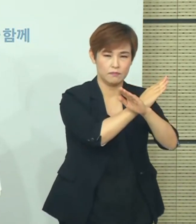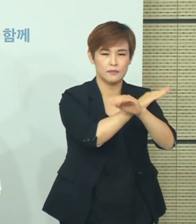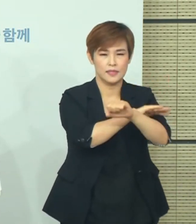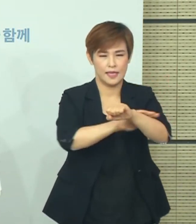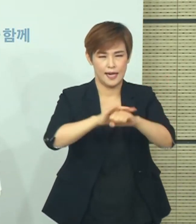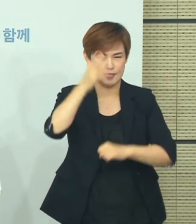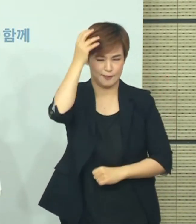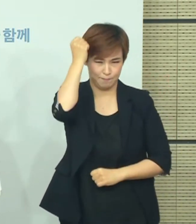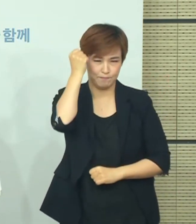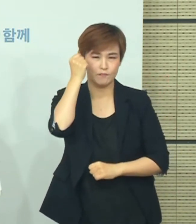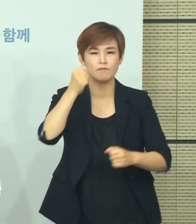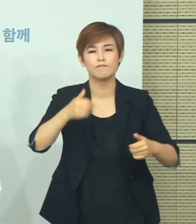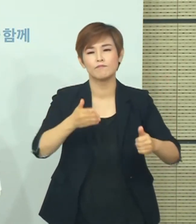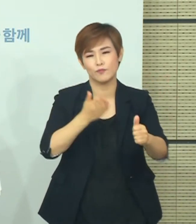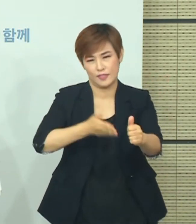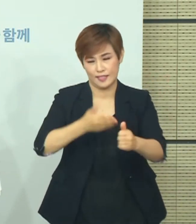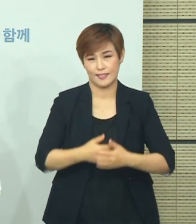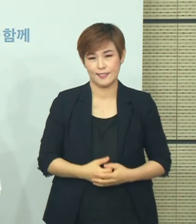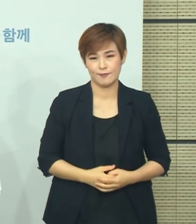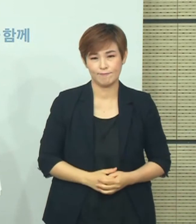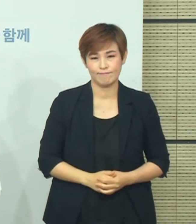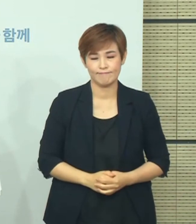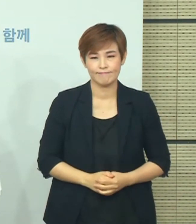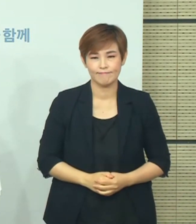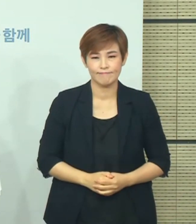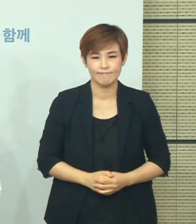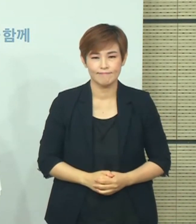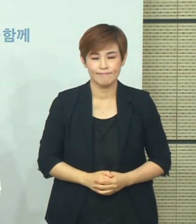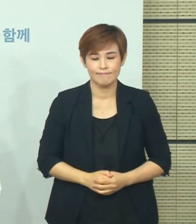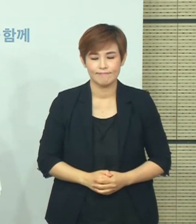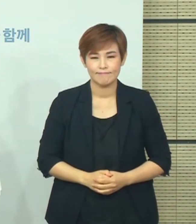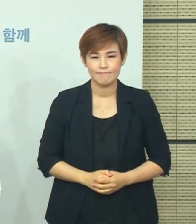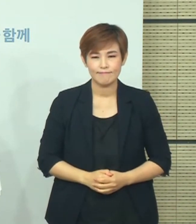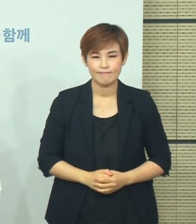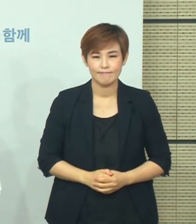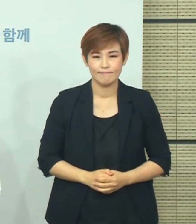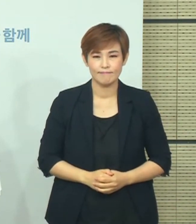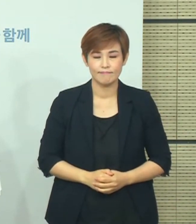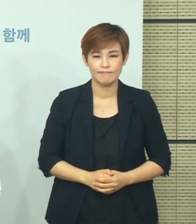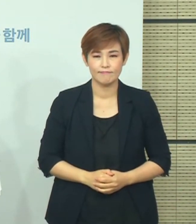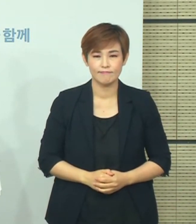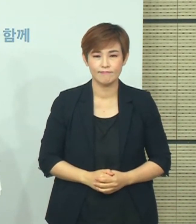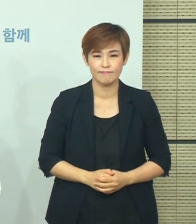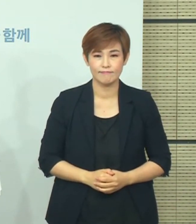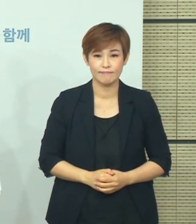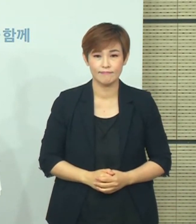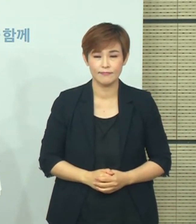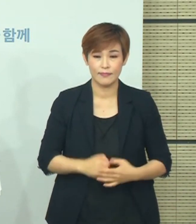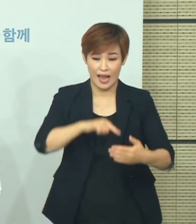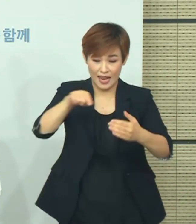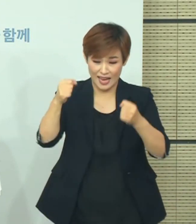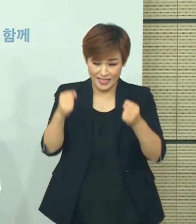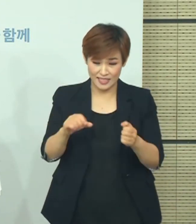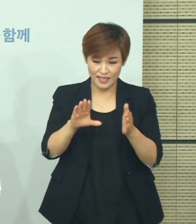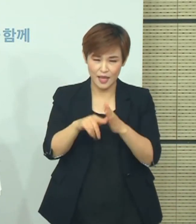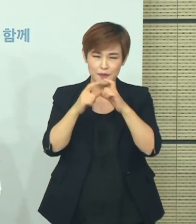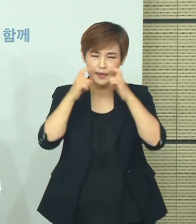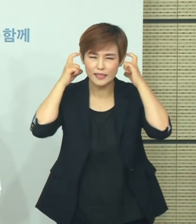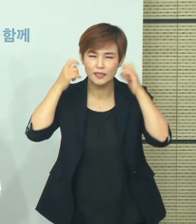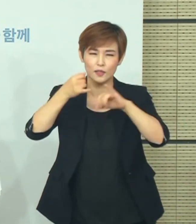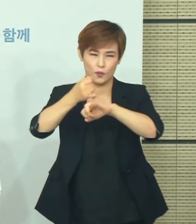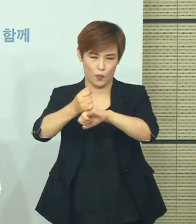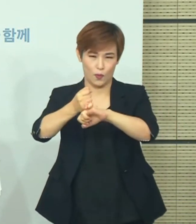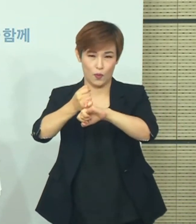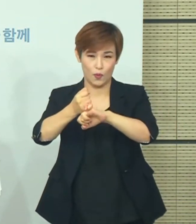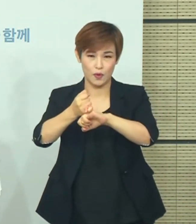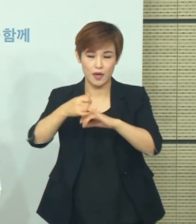세 가지와 꼭 피하셔야 하는 세 가지를 실천해 주시기를 요청드립니다. 실내에서 마스크 착용하기,